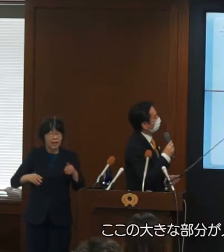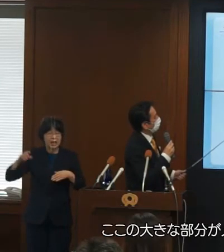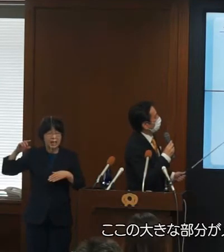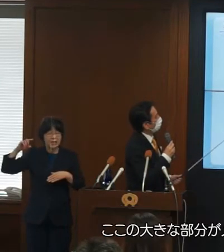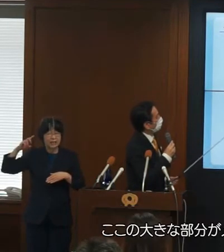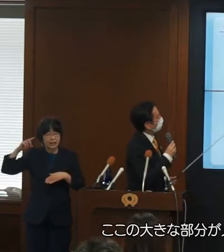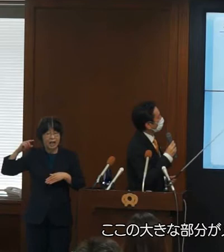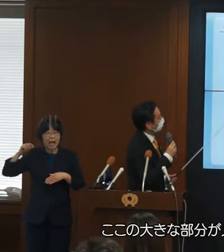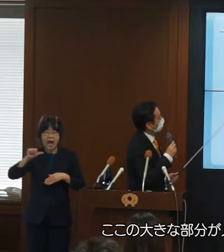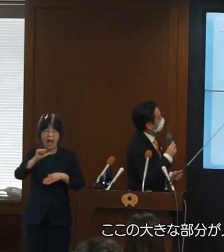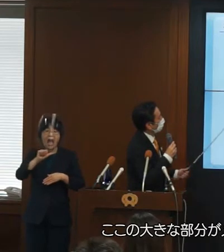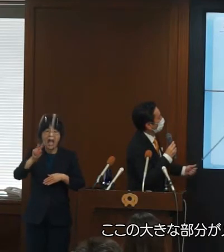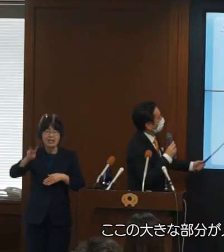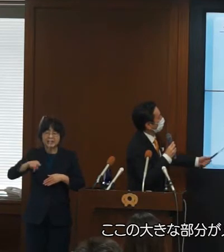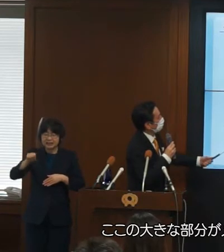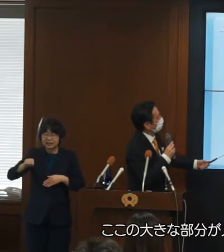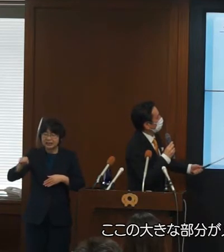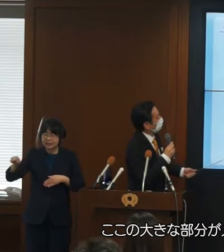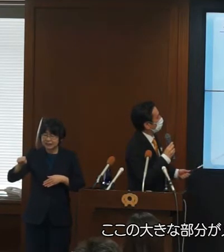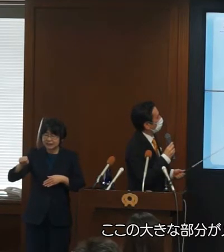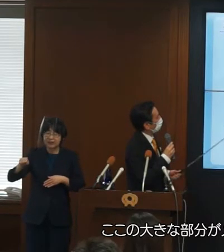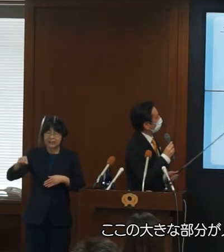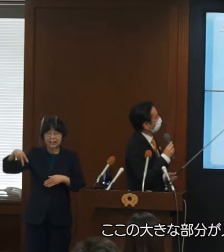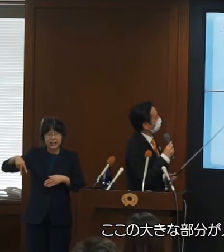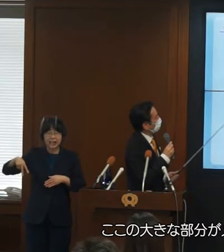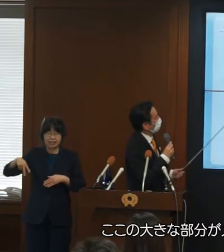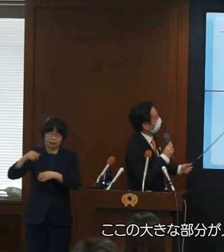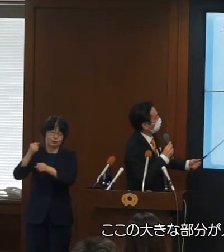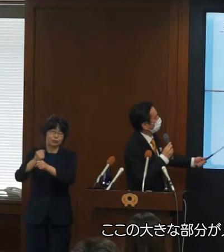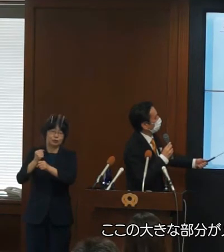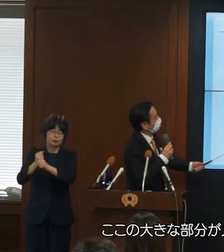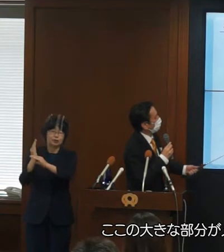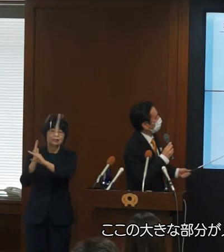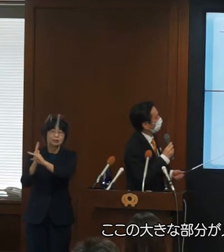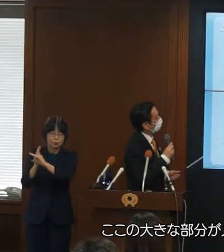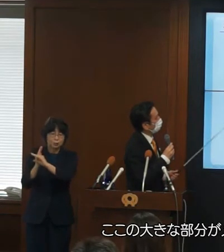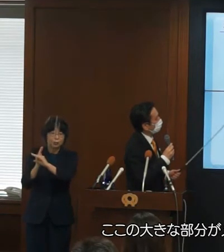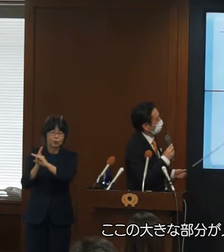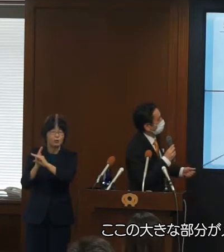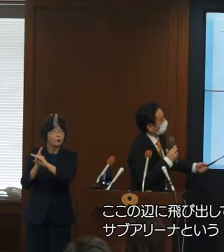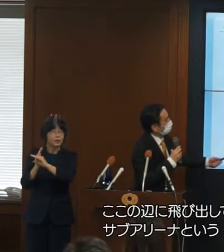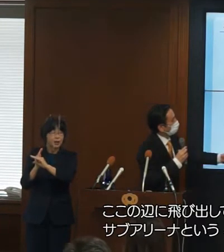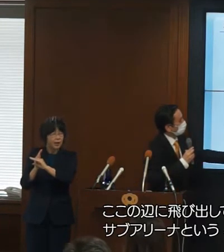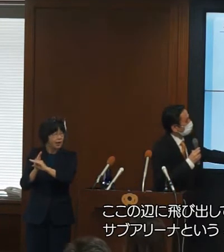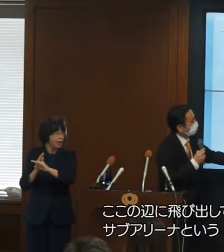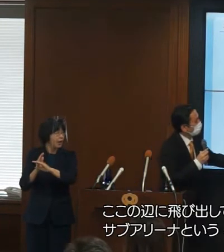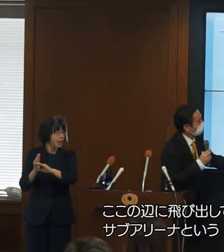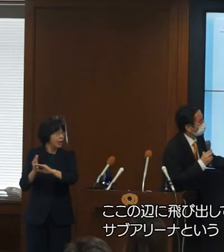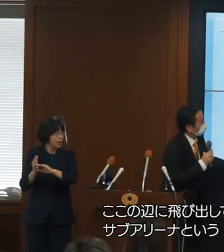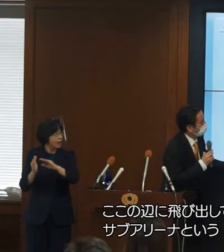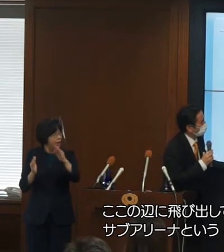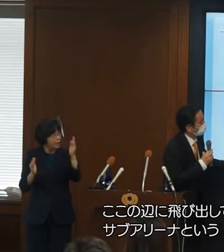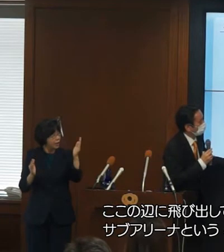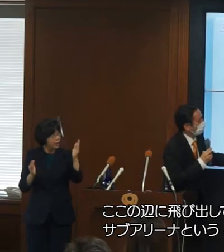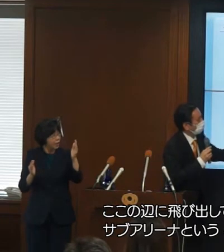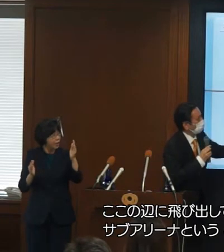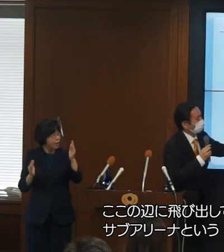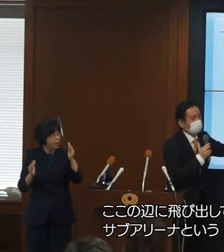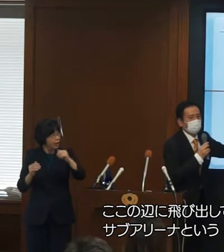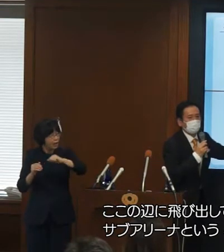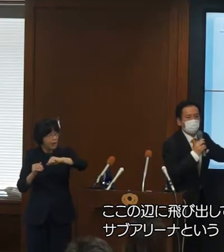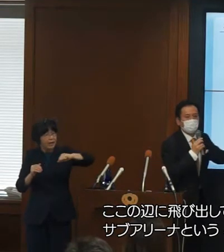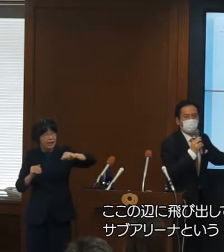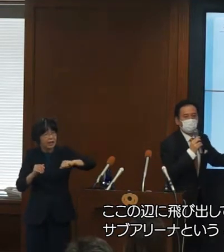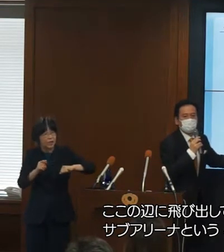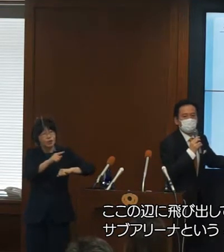して、ここの大きな部分がメインのアリーナになって、ここら辺に飛び出しているのが